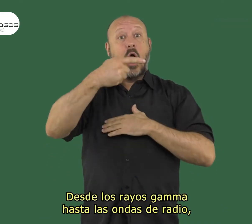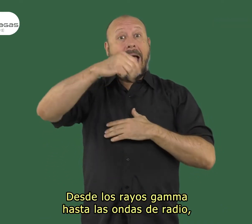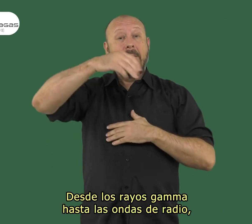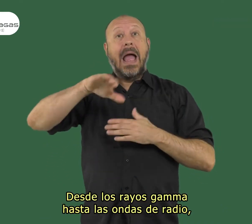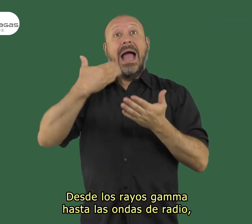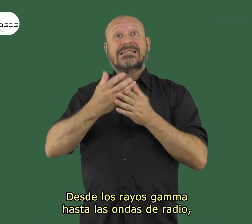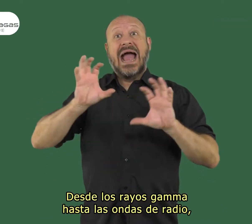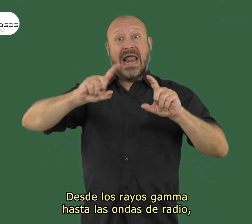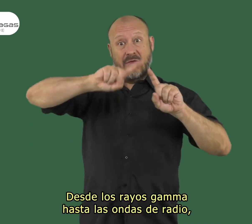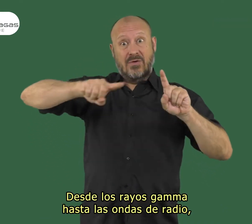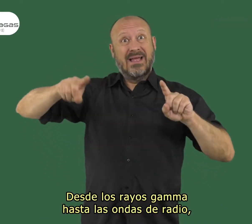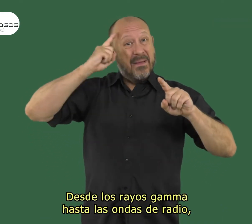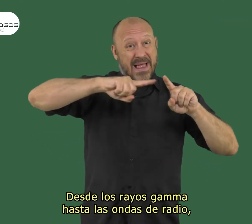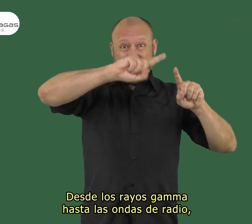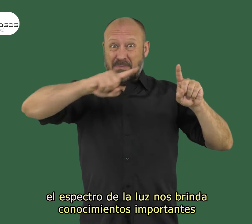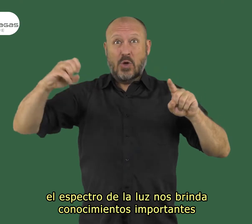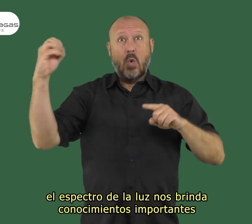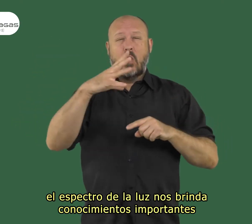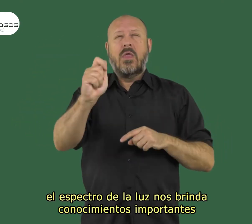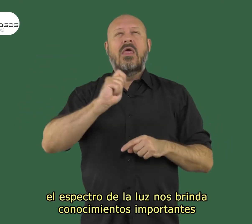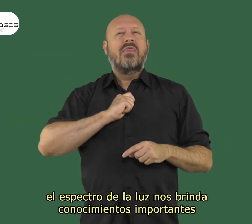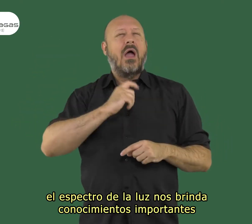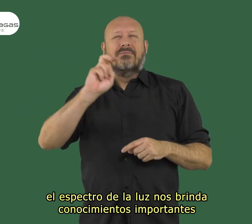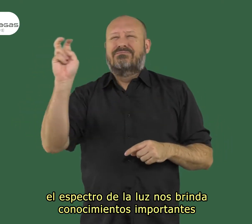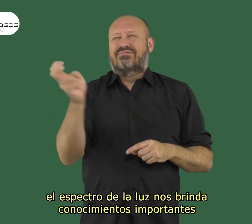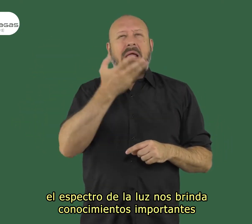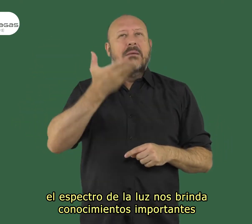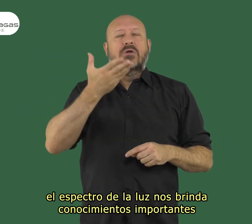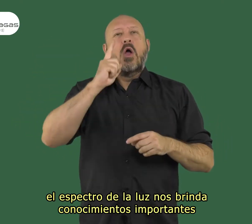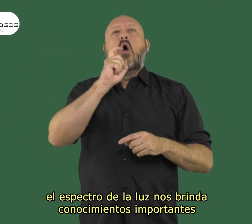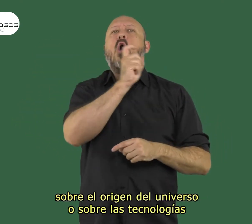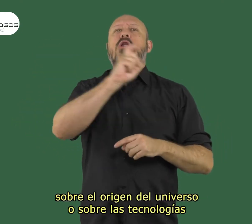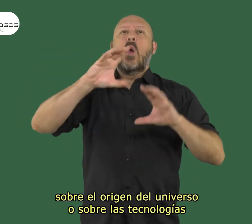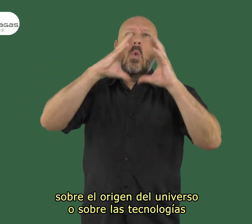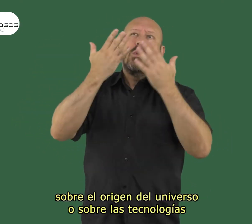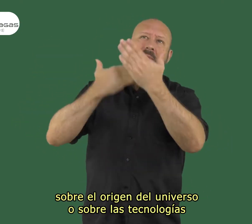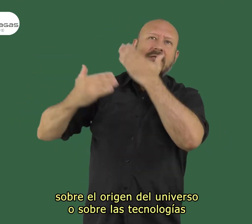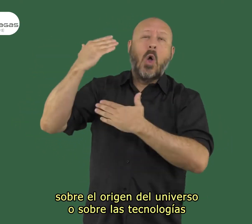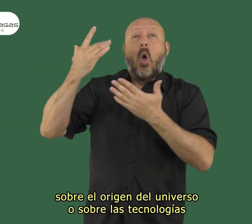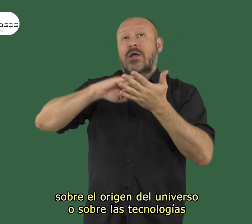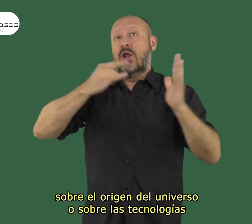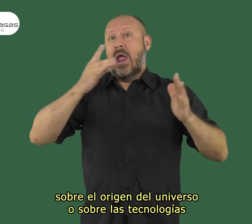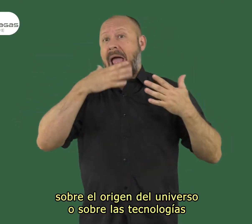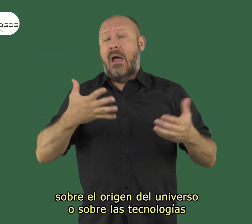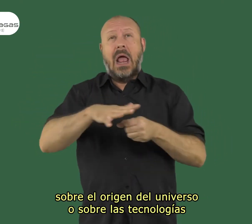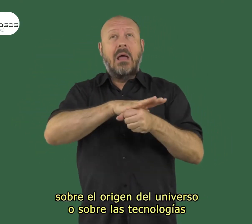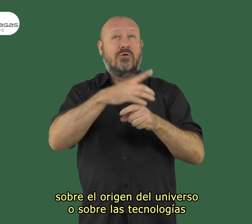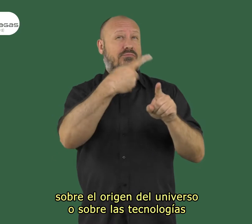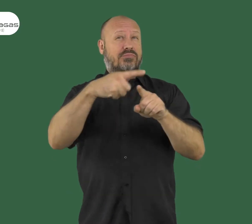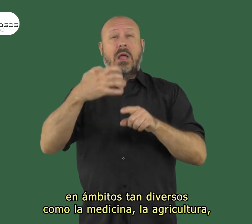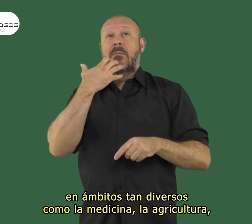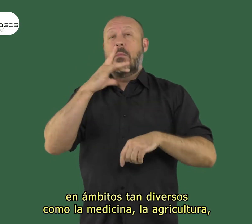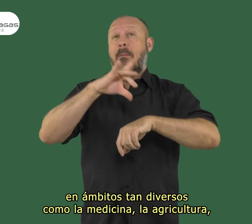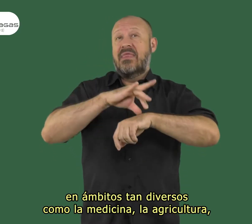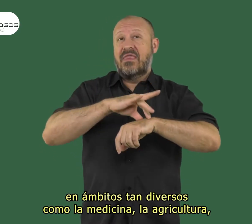Desde los rayos gamma hasta las ondas de radio, el espectro de la luz nos brinda conocimientos importantes sobre el origen del universo o sobre las tecnologías